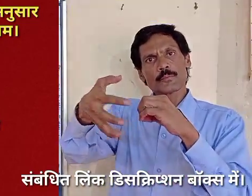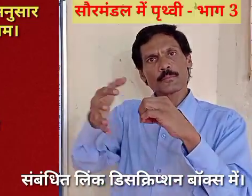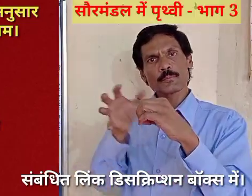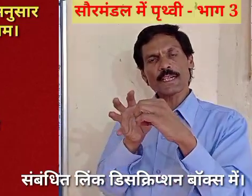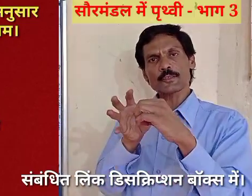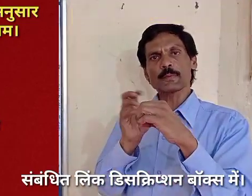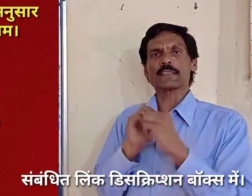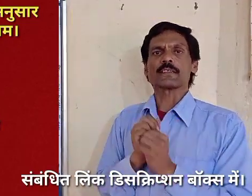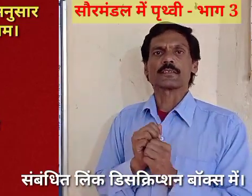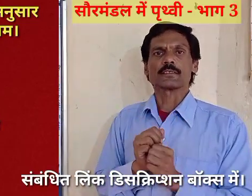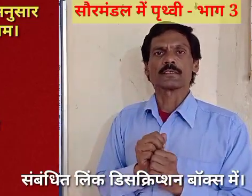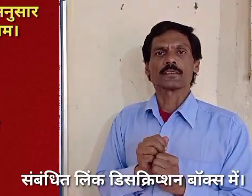बृहस्पति,